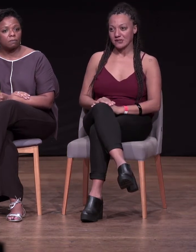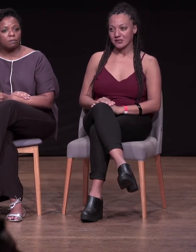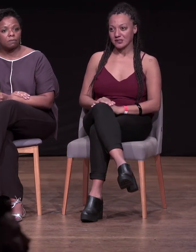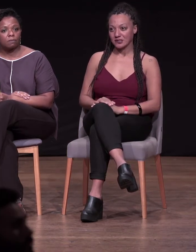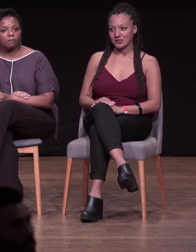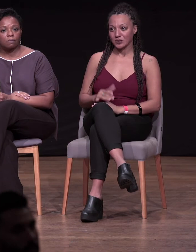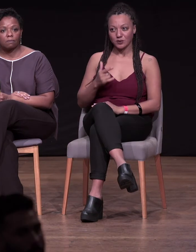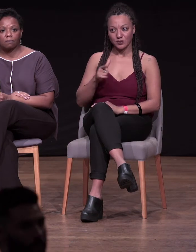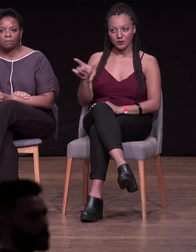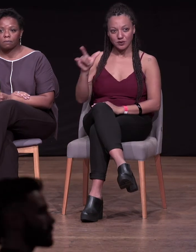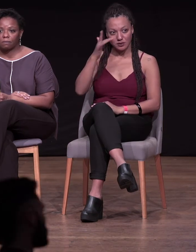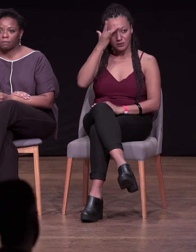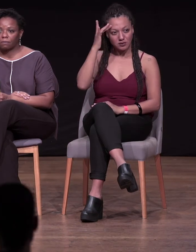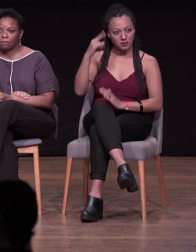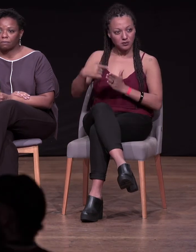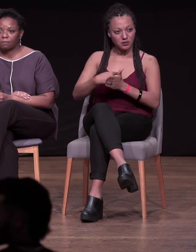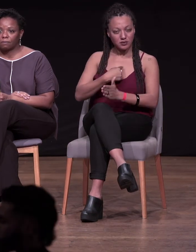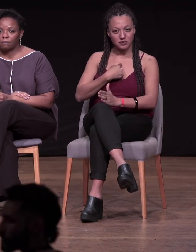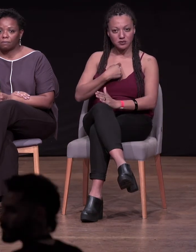Mais alguma?